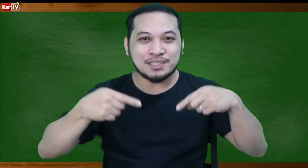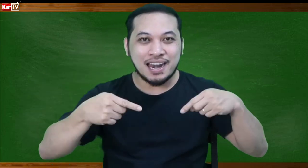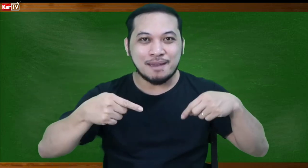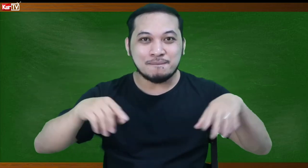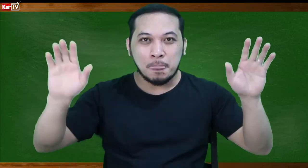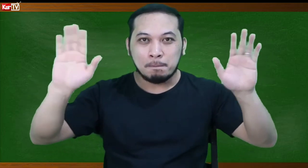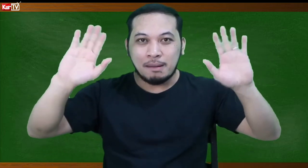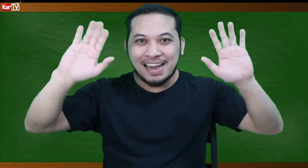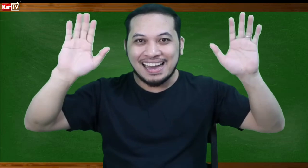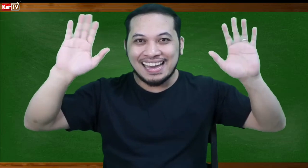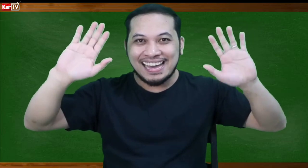subscribe. Bye-bye!